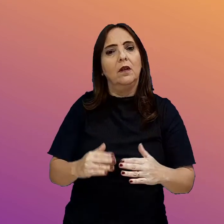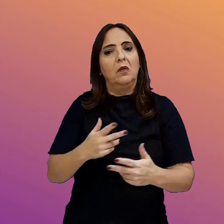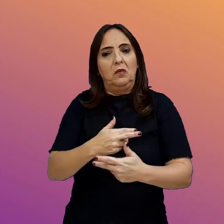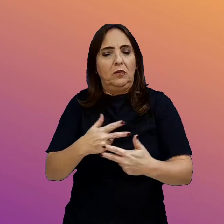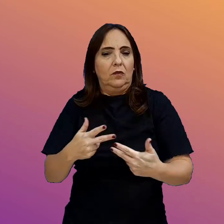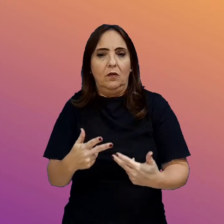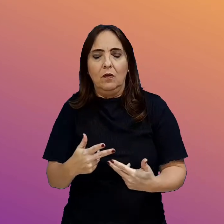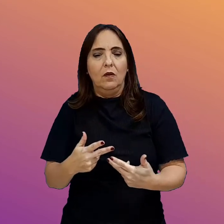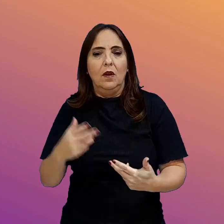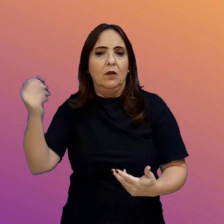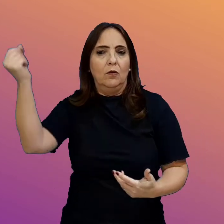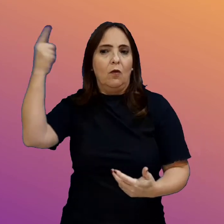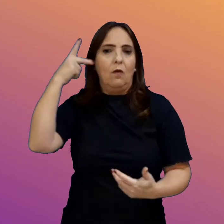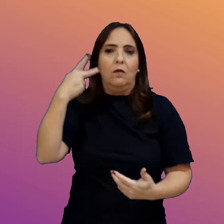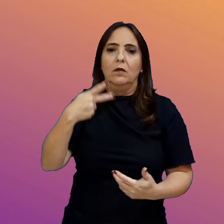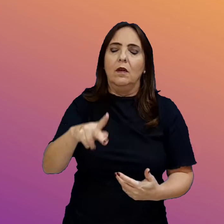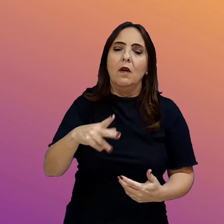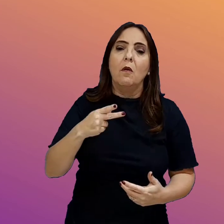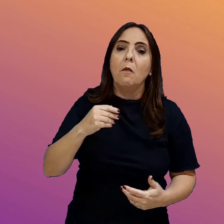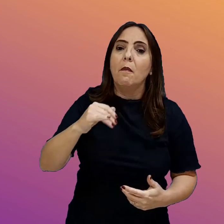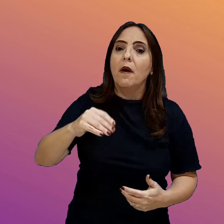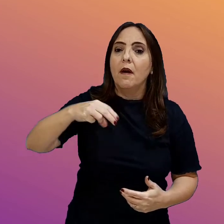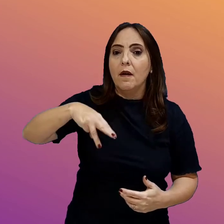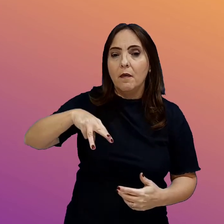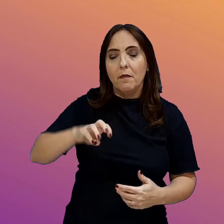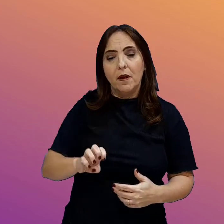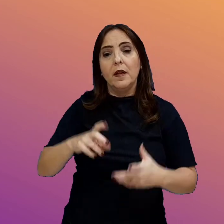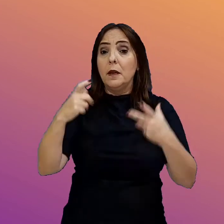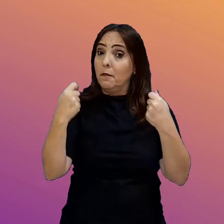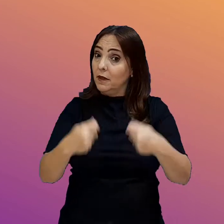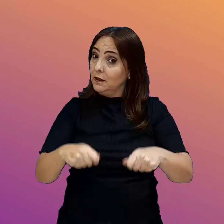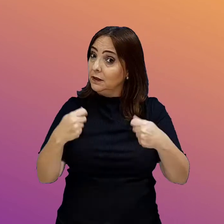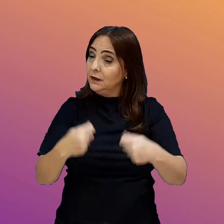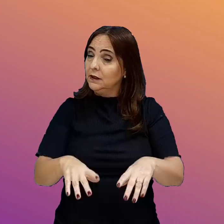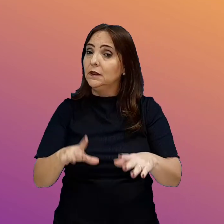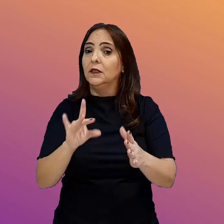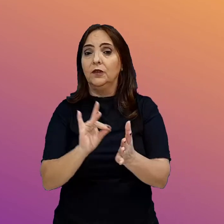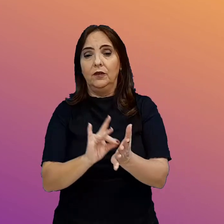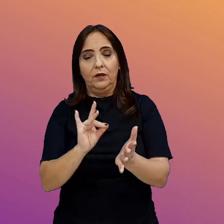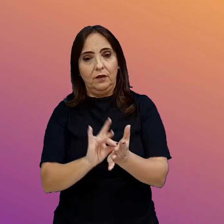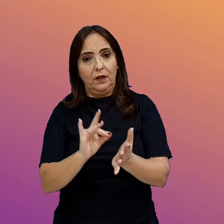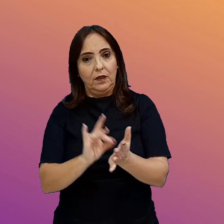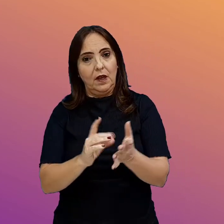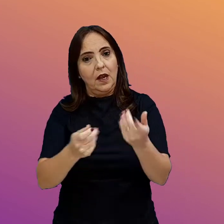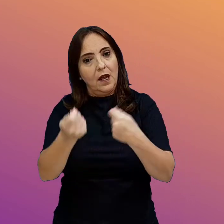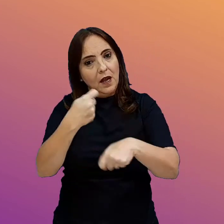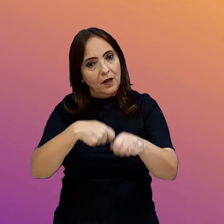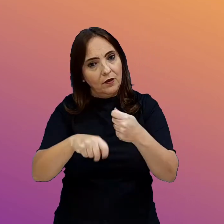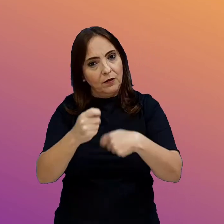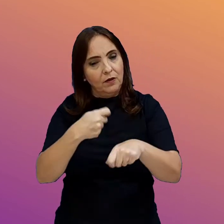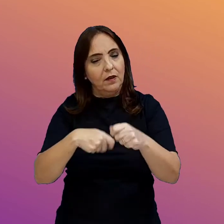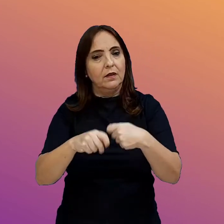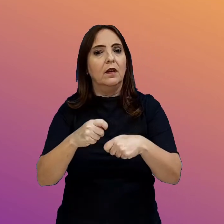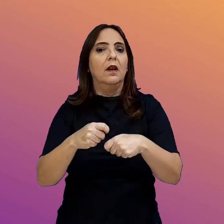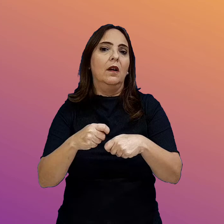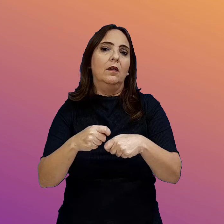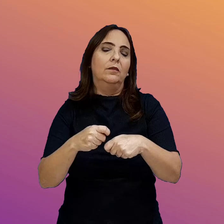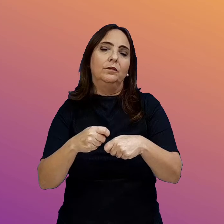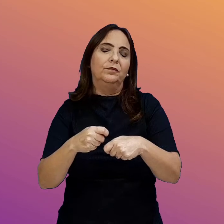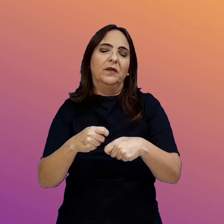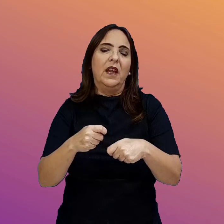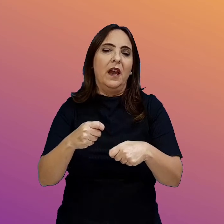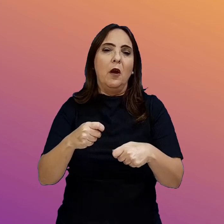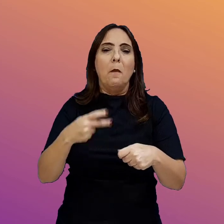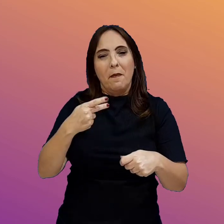naturais. O pai e a mãe não precisa ser administrador de empresa e